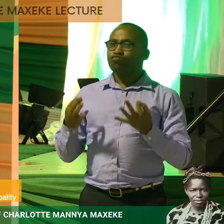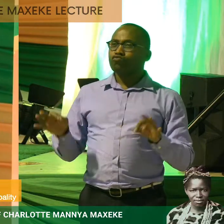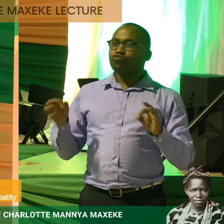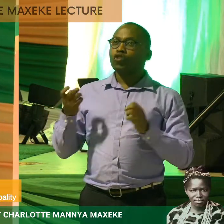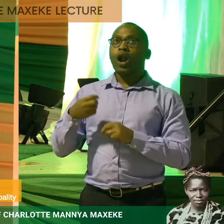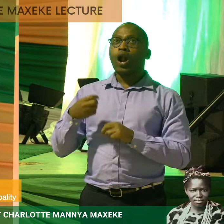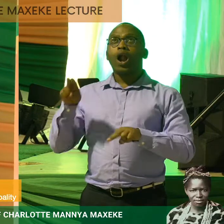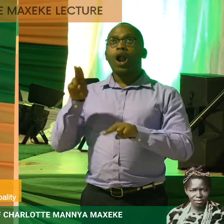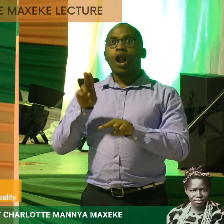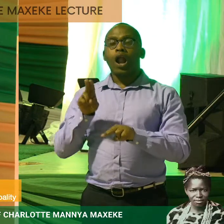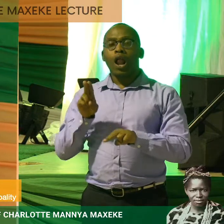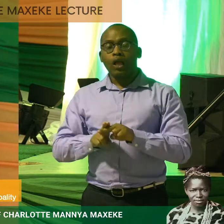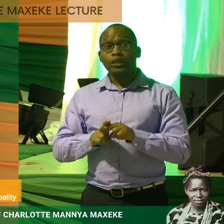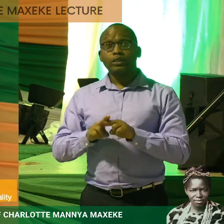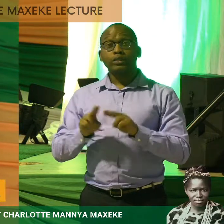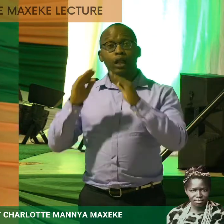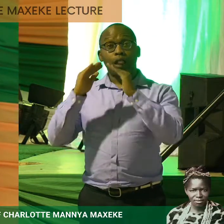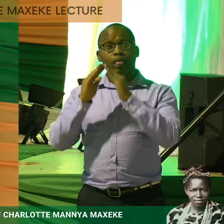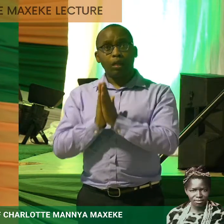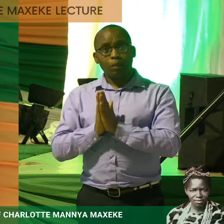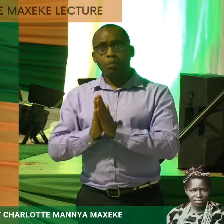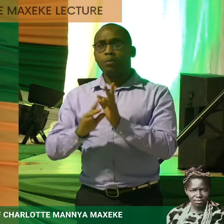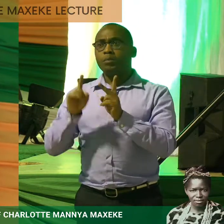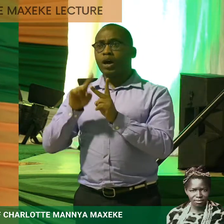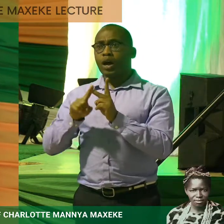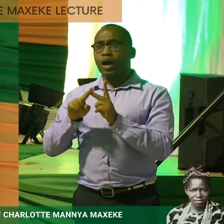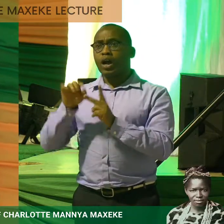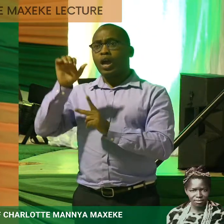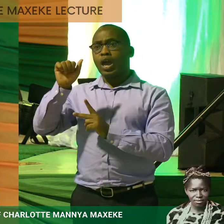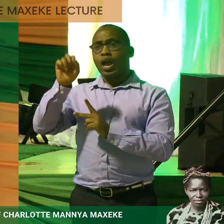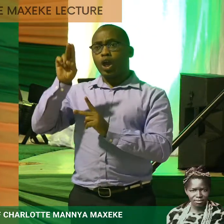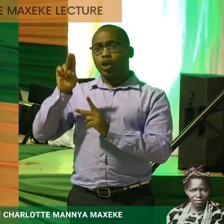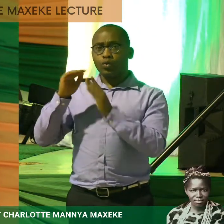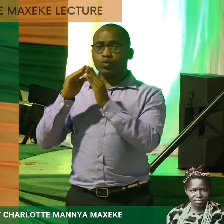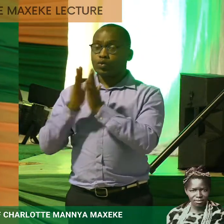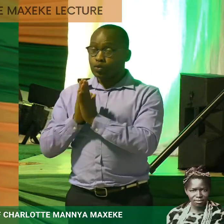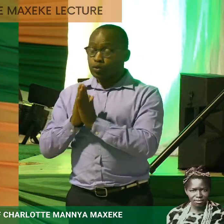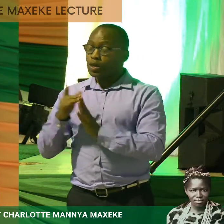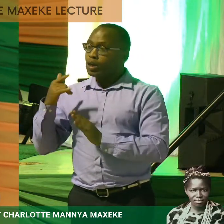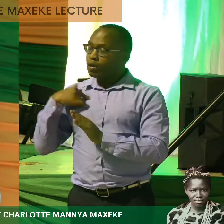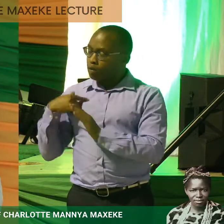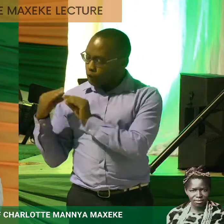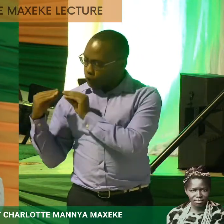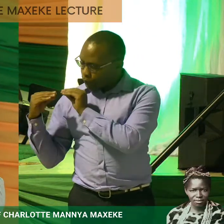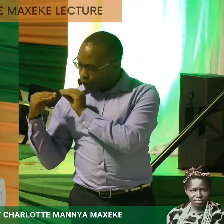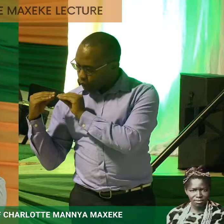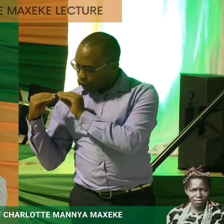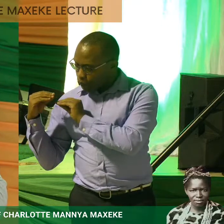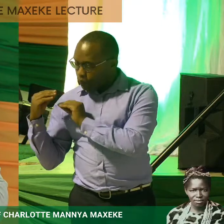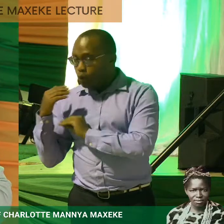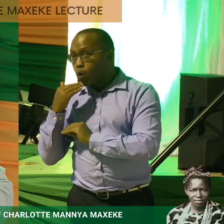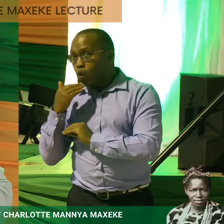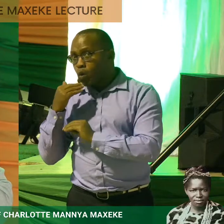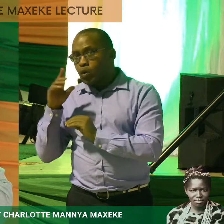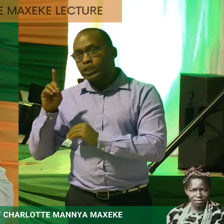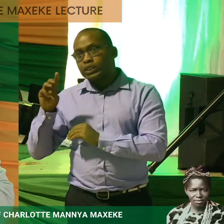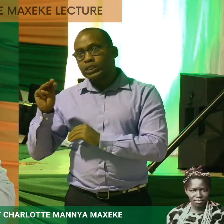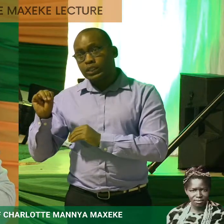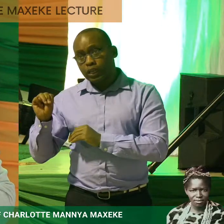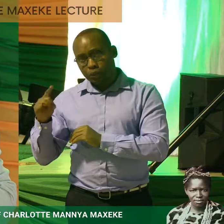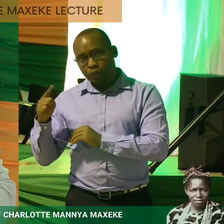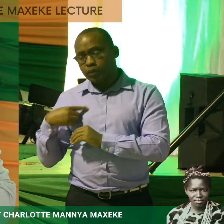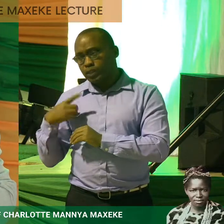umhobe wesizwe nomhobe we-African Union I whispered phaku ku DM